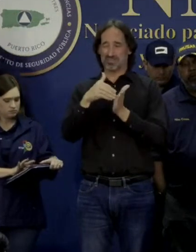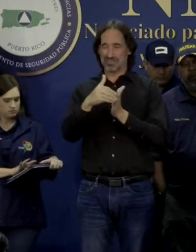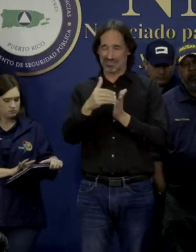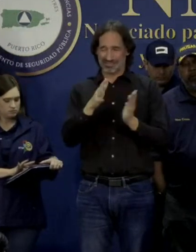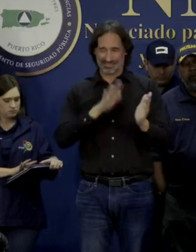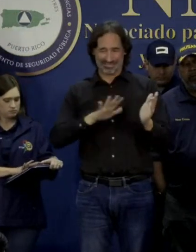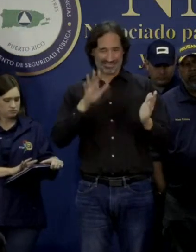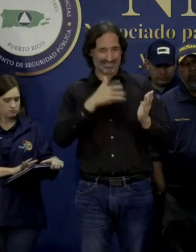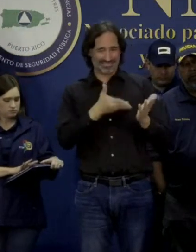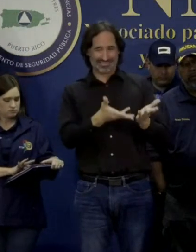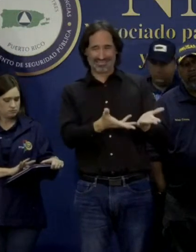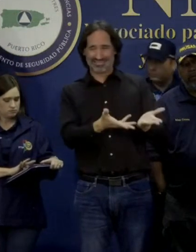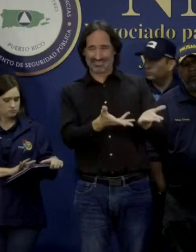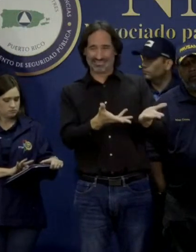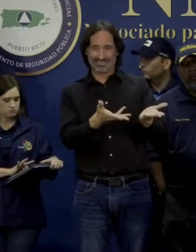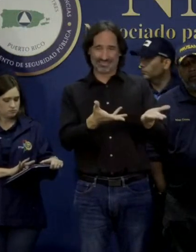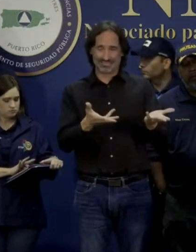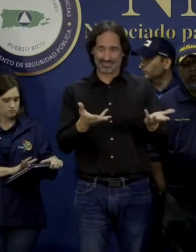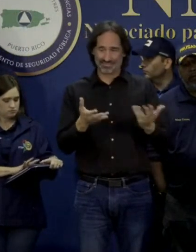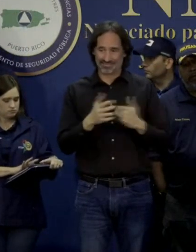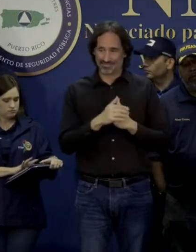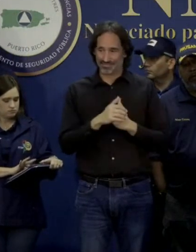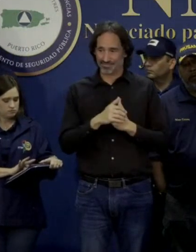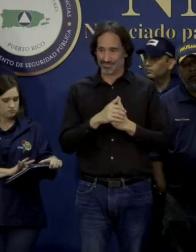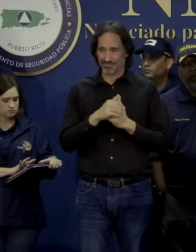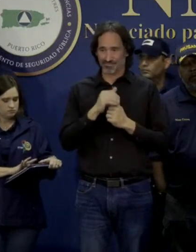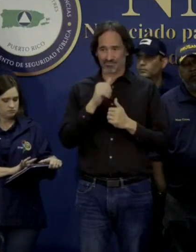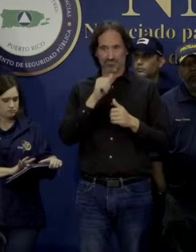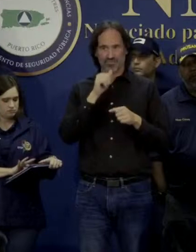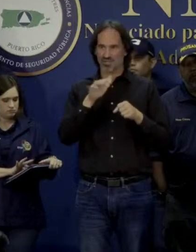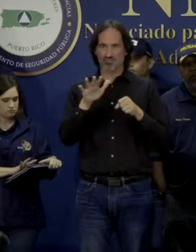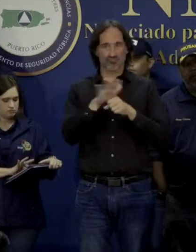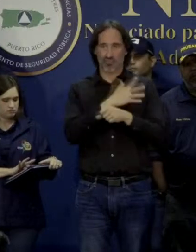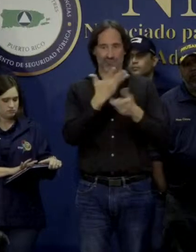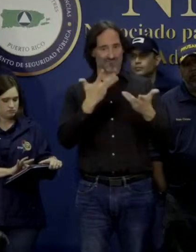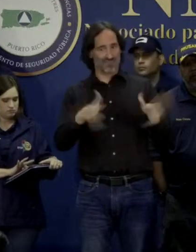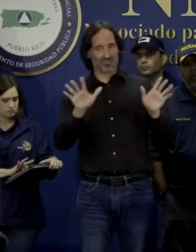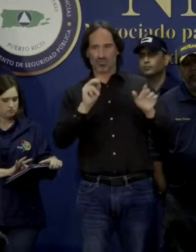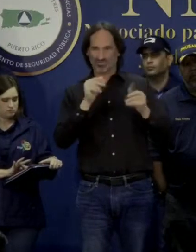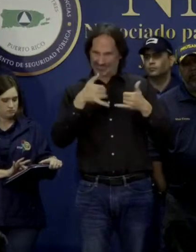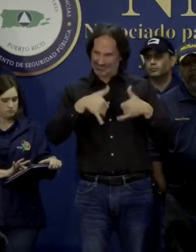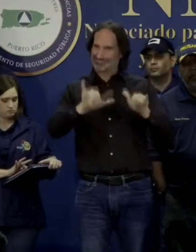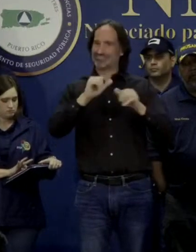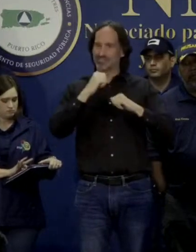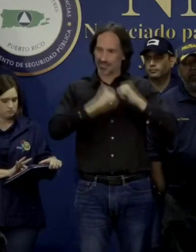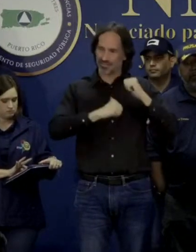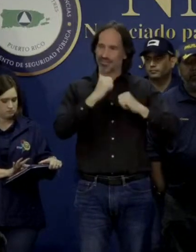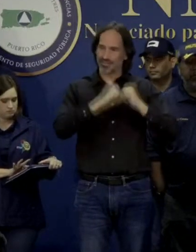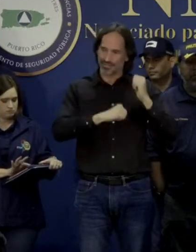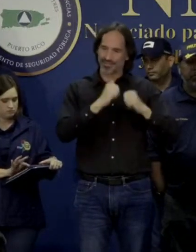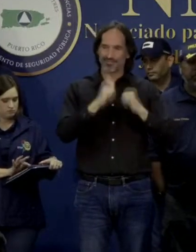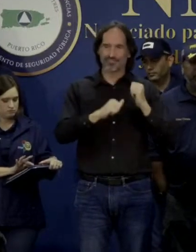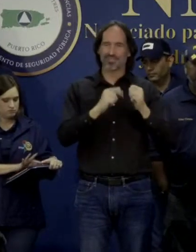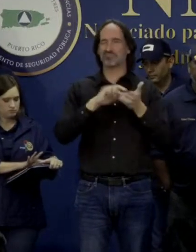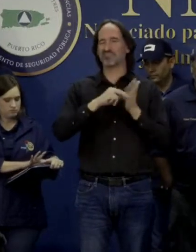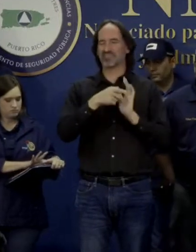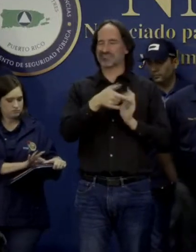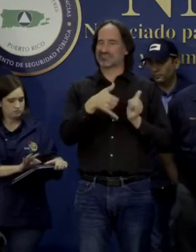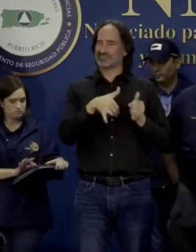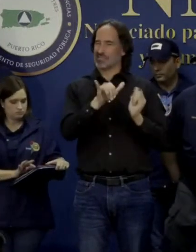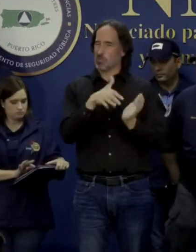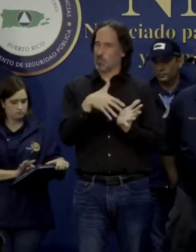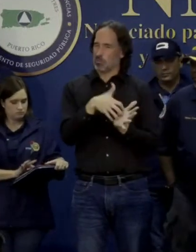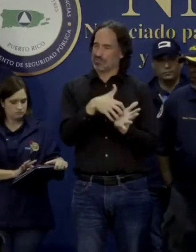el tanque es que al no estar lleno, porque estaba todavía en construcción, pues obviamente no tiene la resistencia o la, ¿verdad?, la